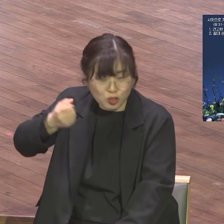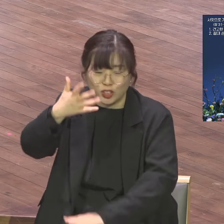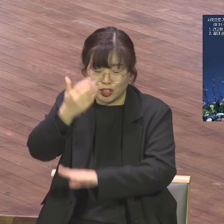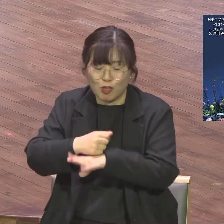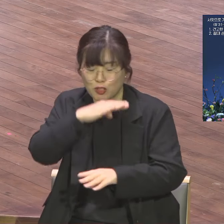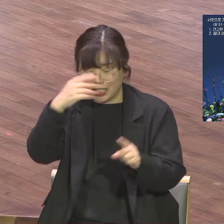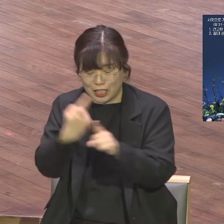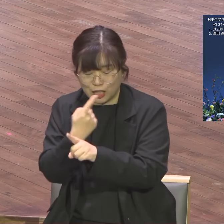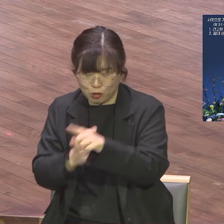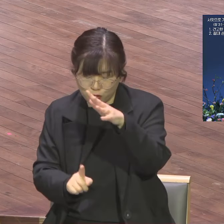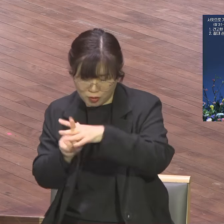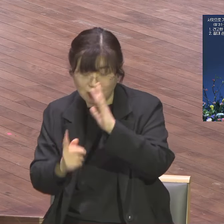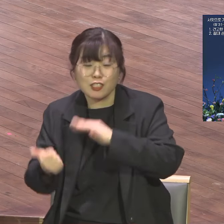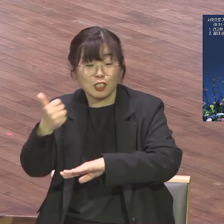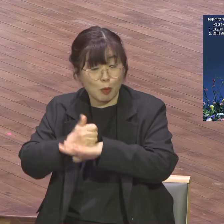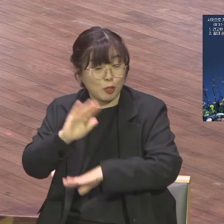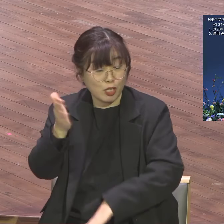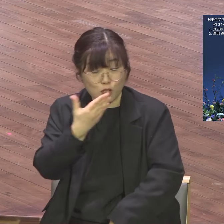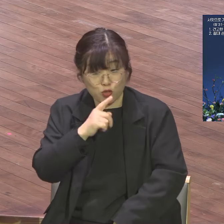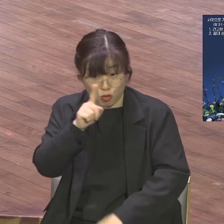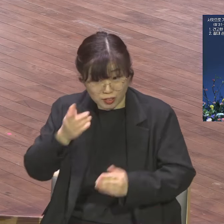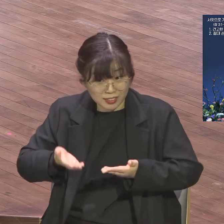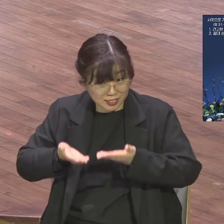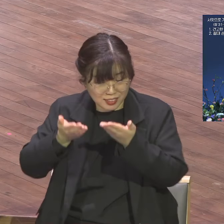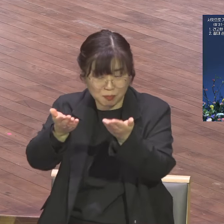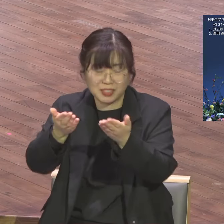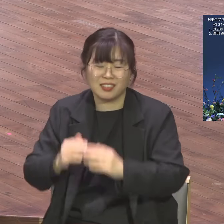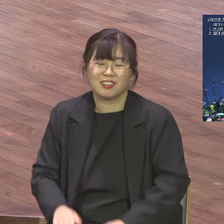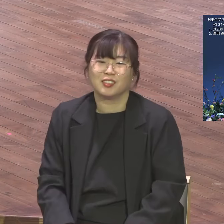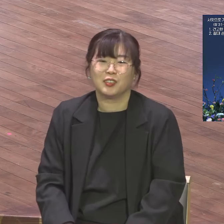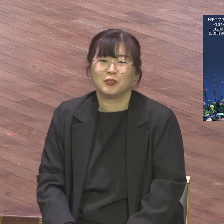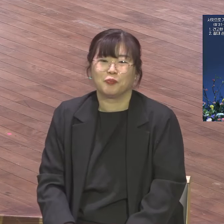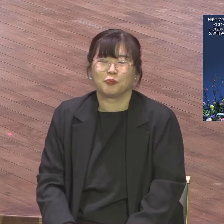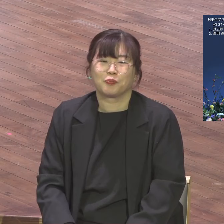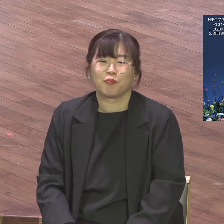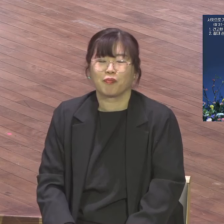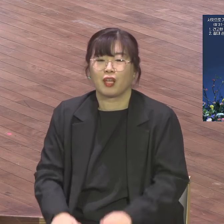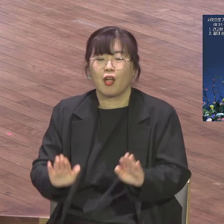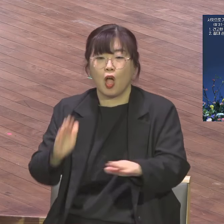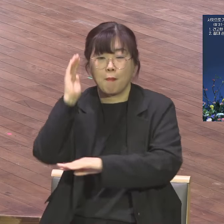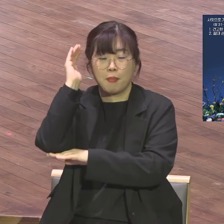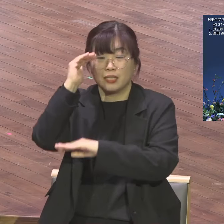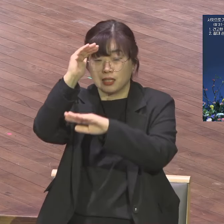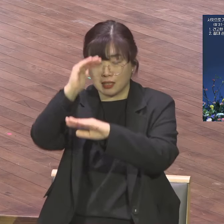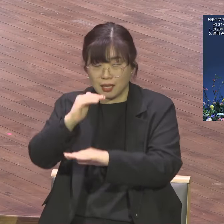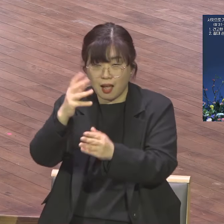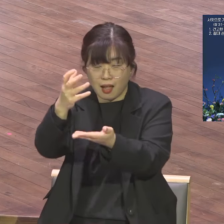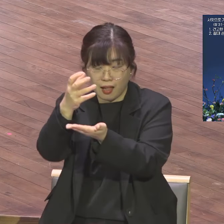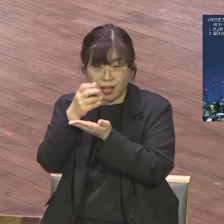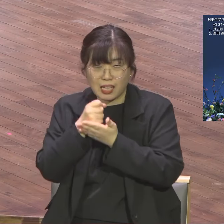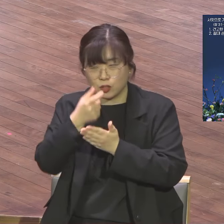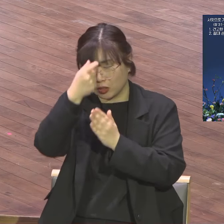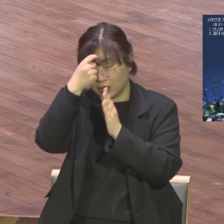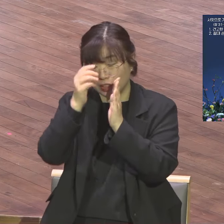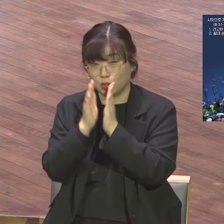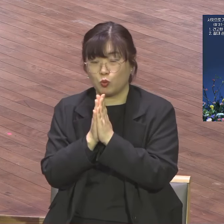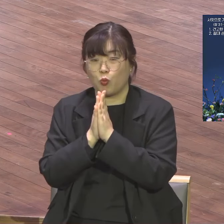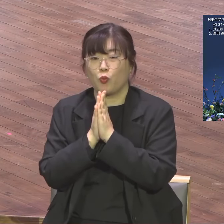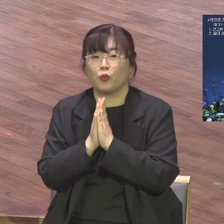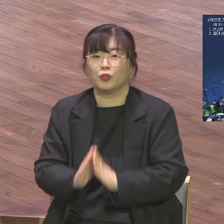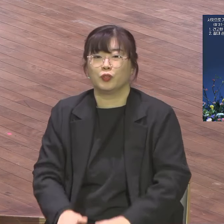주신 말씀 생각하면서요, 하나님 내가 영적 서밋, 서밋으로 가는 길이 뭔지 분명히 말씀해 주셨습니다. 이 언약 말씀